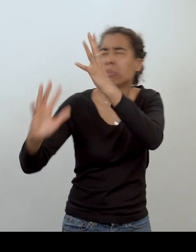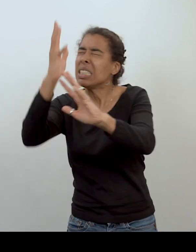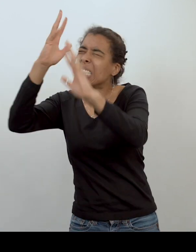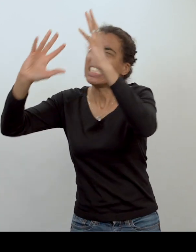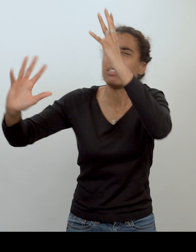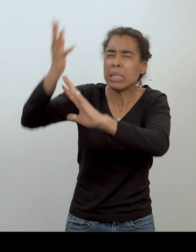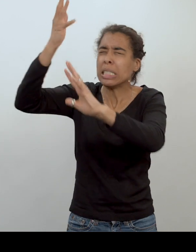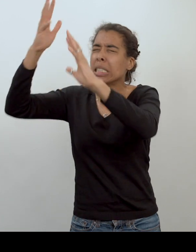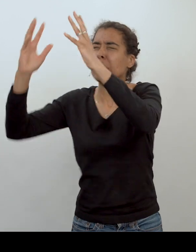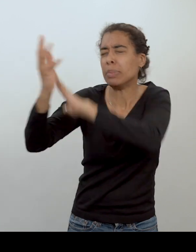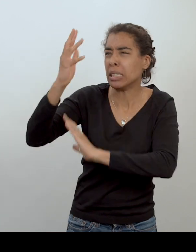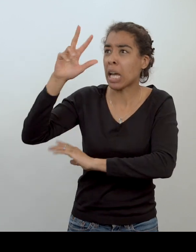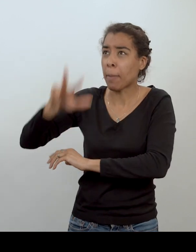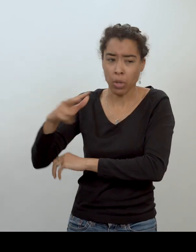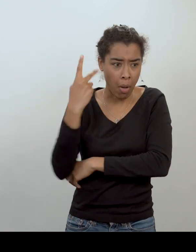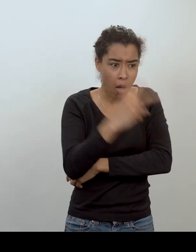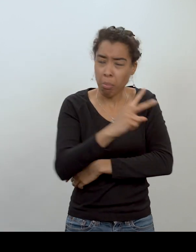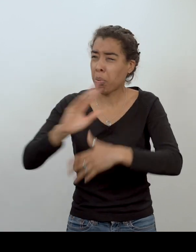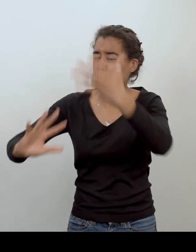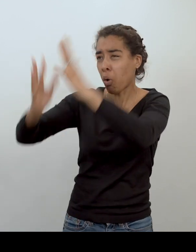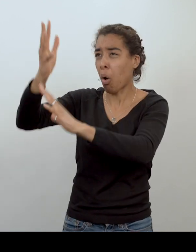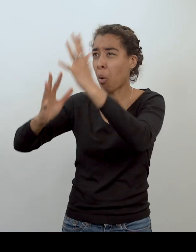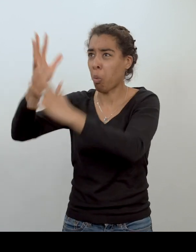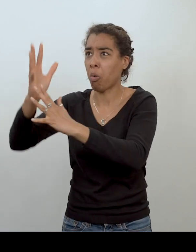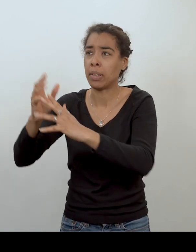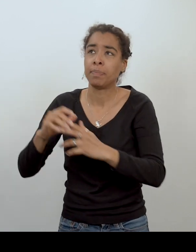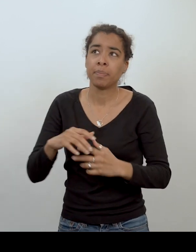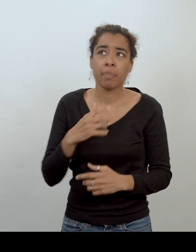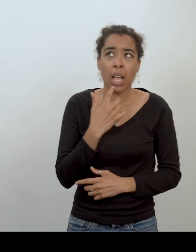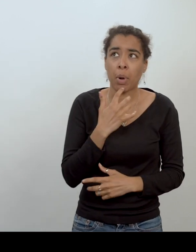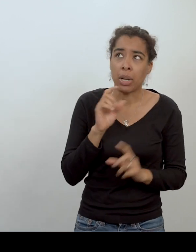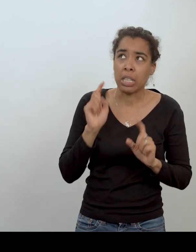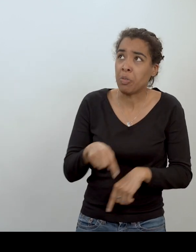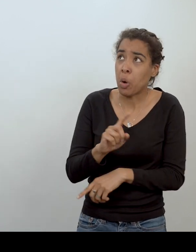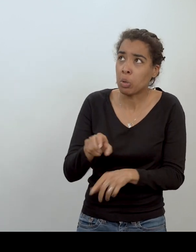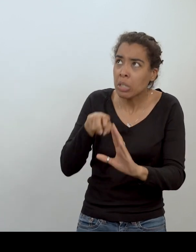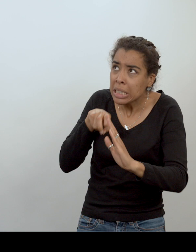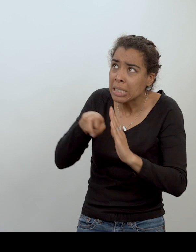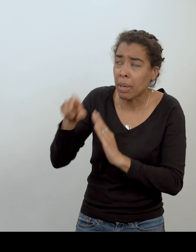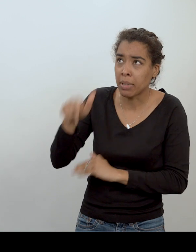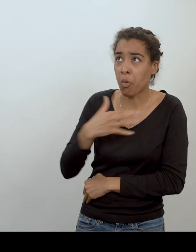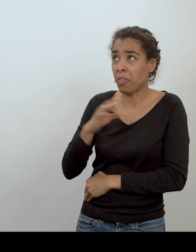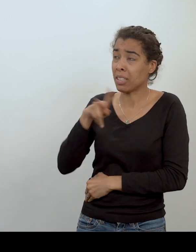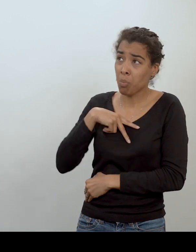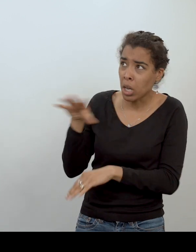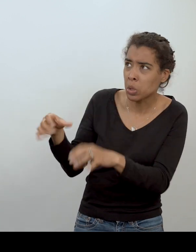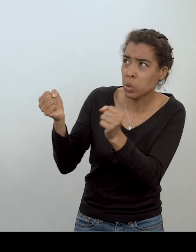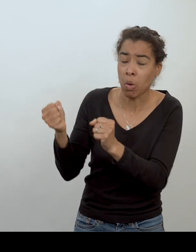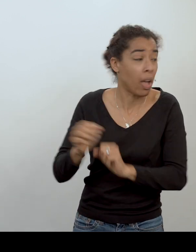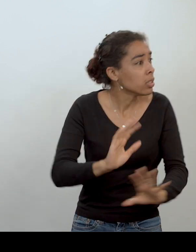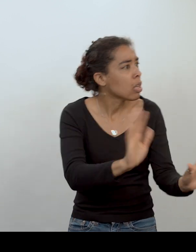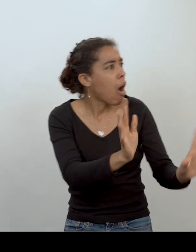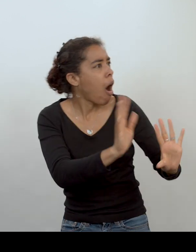la force de l'incendie. Son appartement est en feu. Elle décide alors de monter les escaliers pour sauver